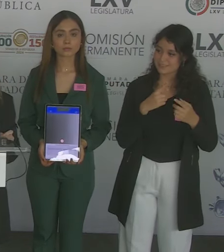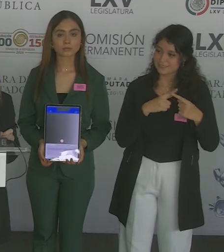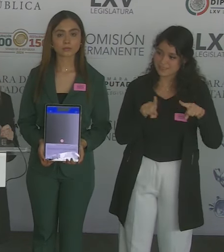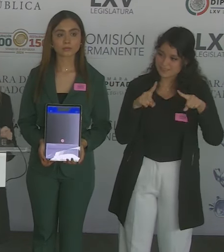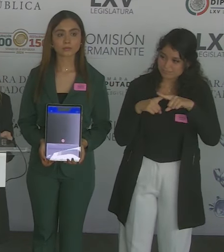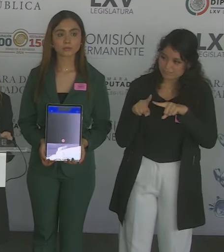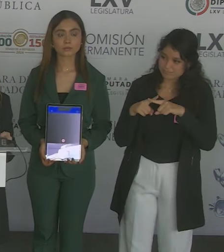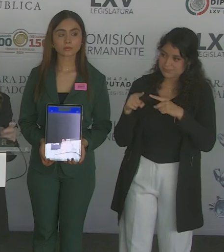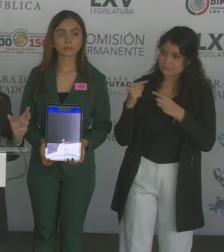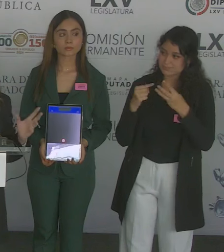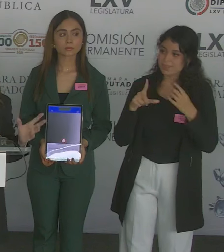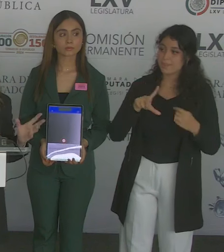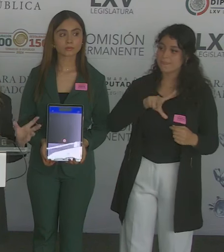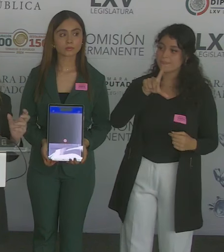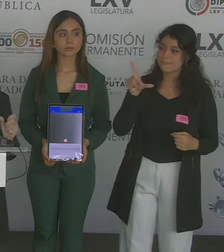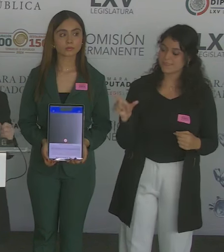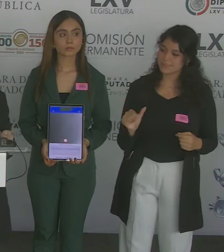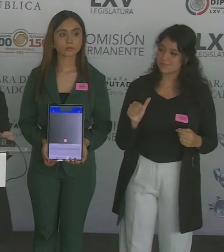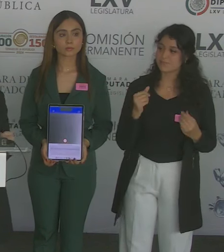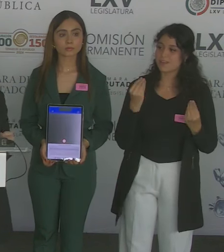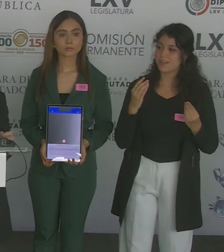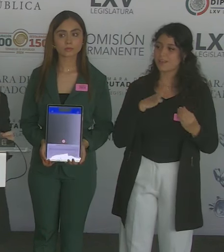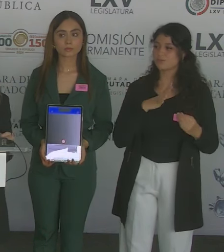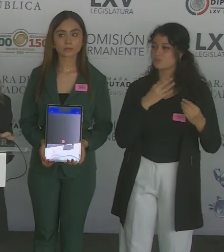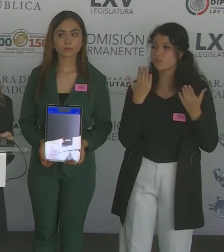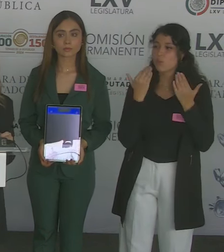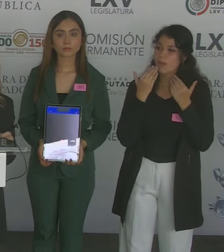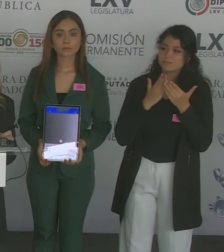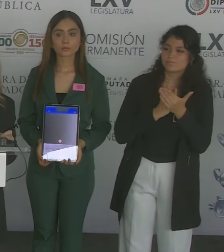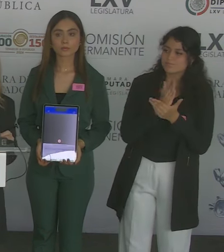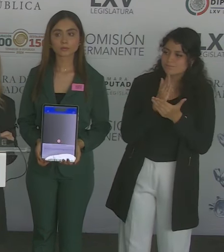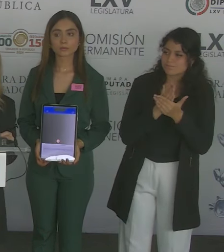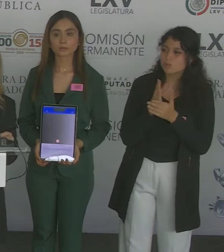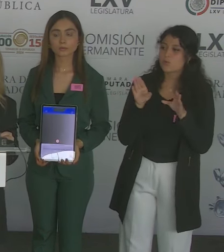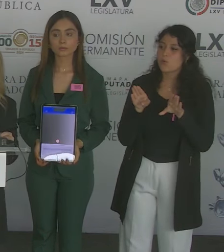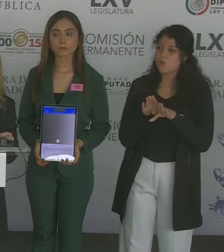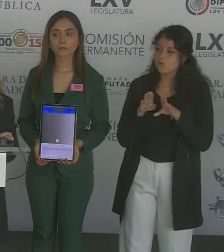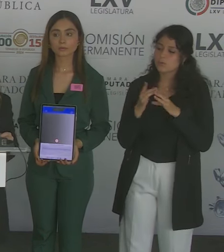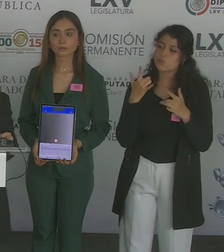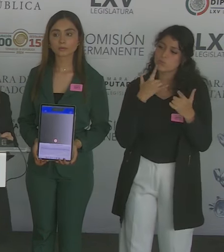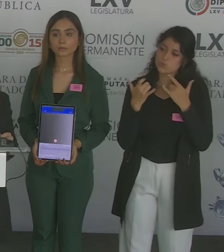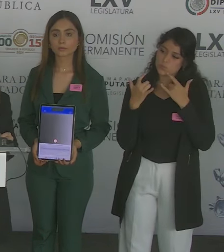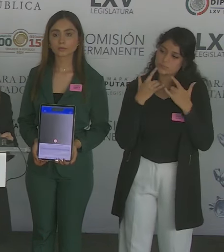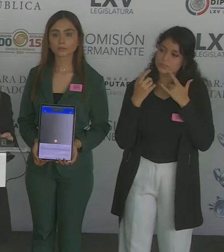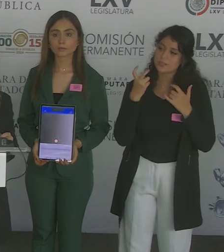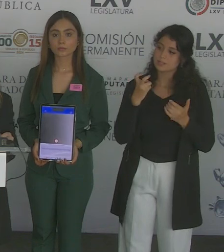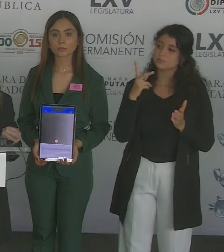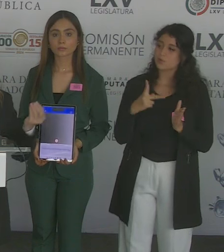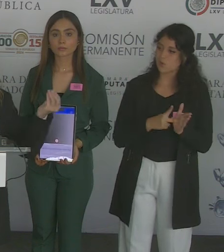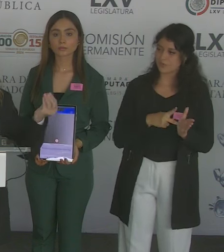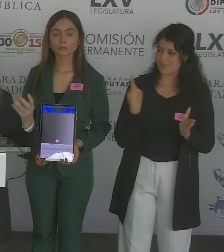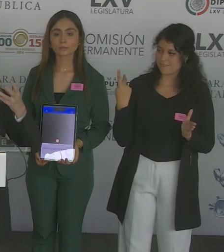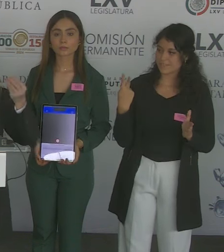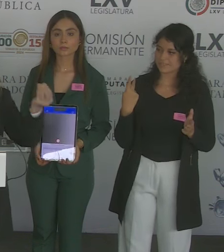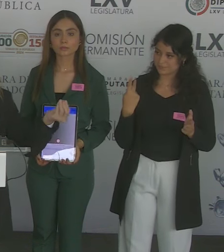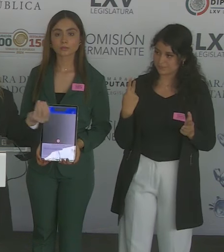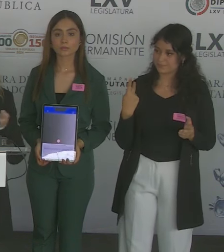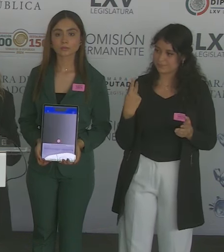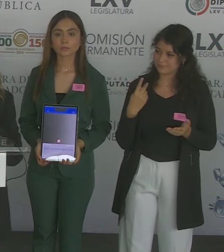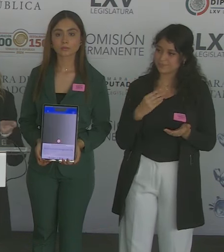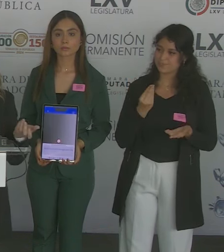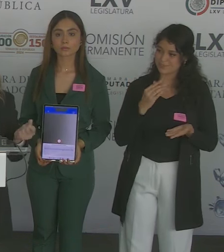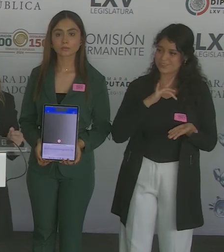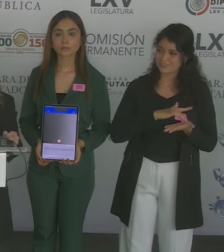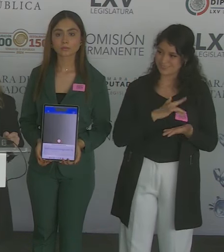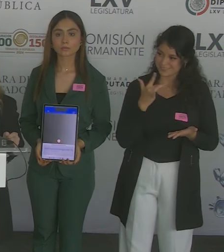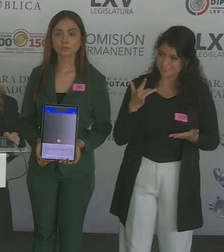y después de él pues no hemos tenido esa accesibilidad Seguiremos luchando porque eso vuelva a ser una realidad Muchísimas gracias